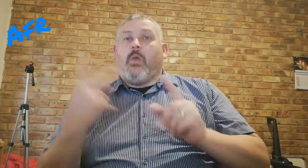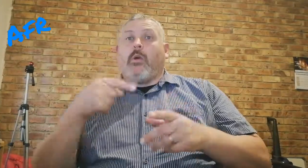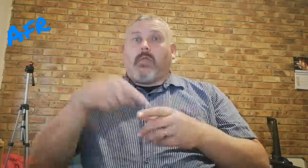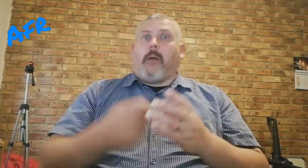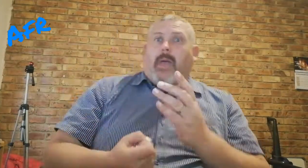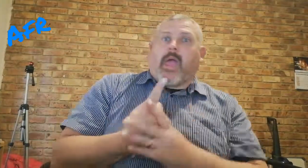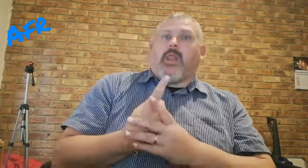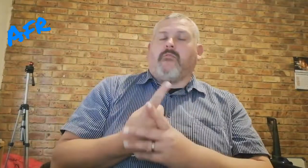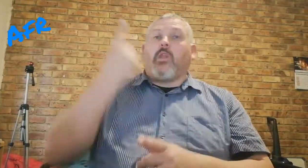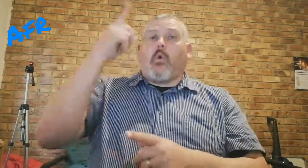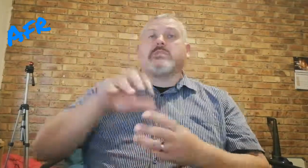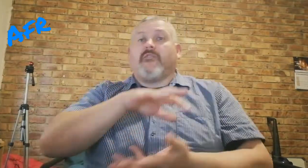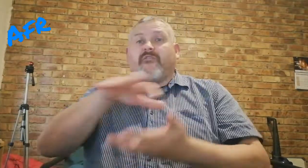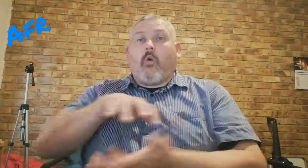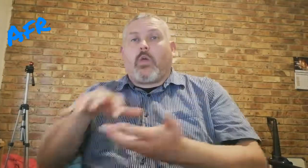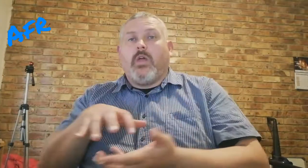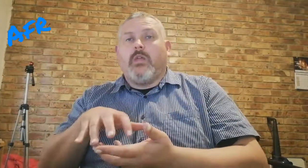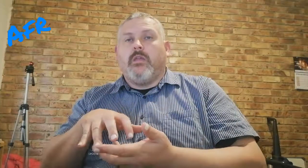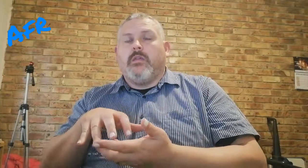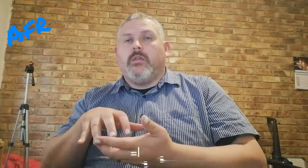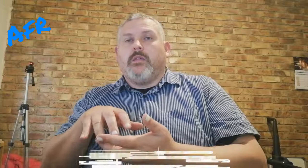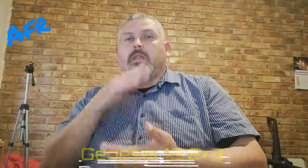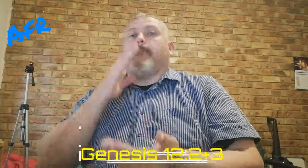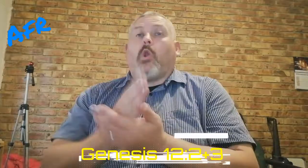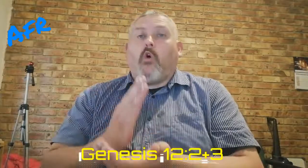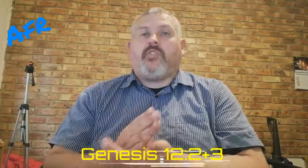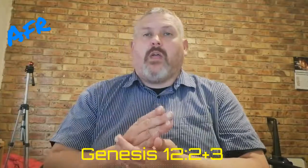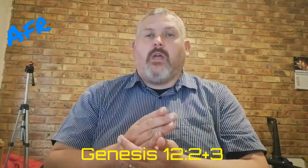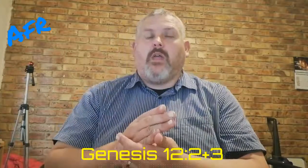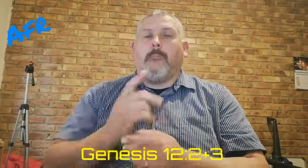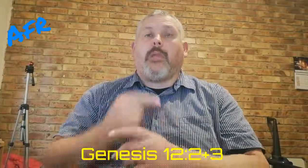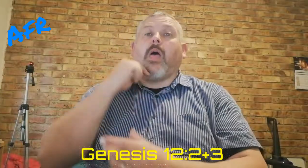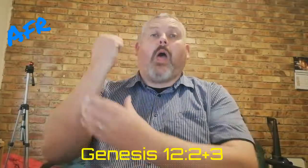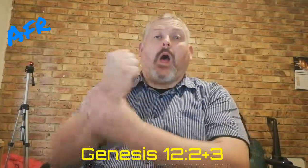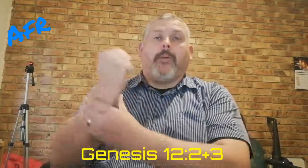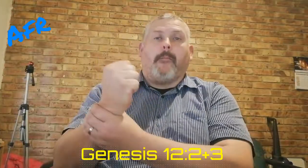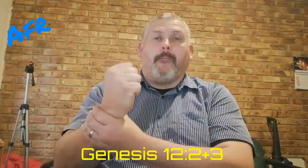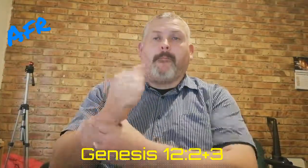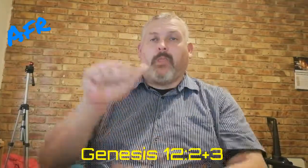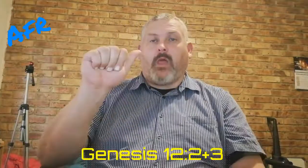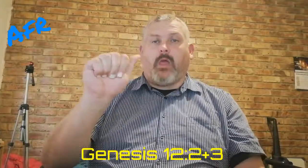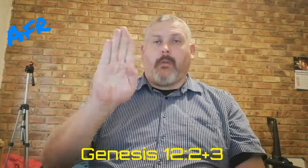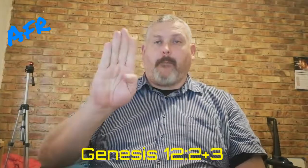gemaakt. Ook daar begin van Godse volk het belofte met Abraham.